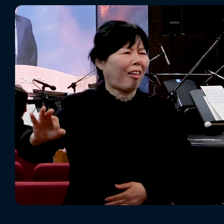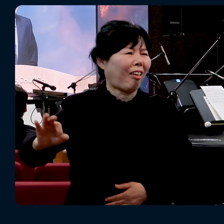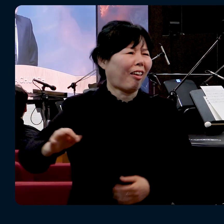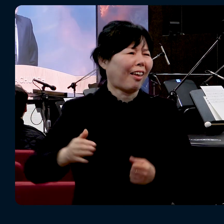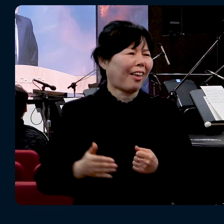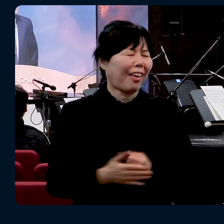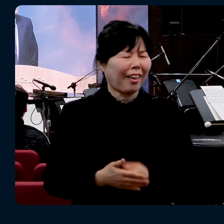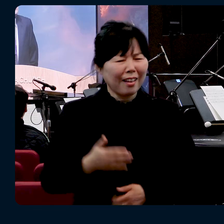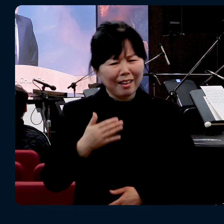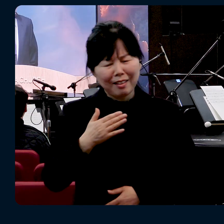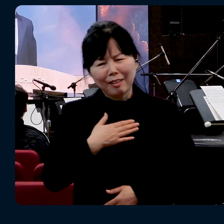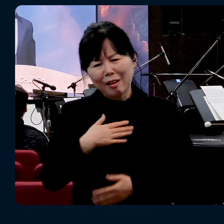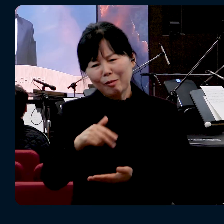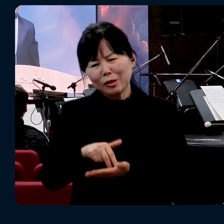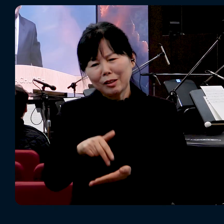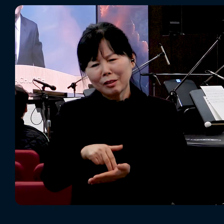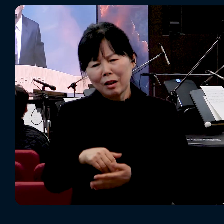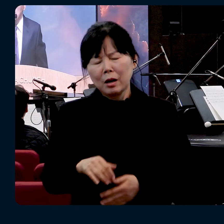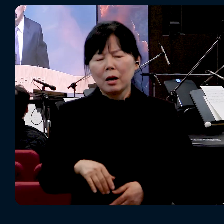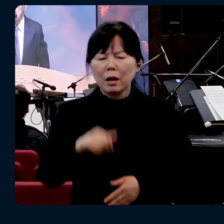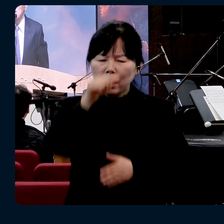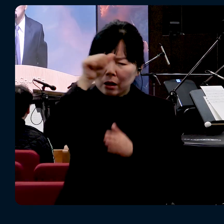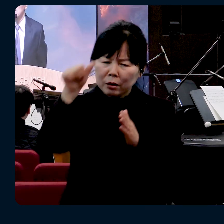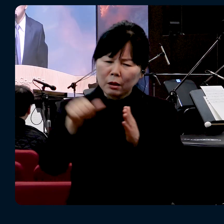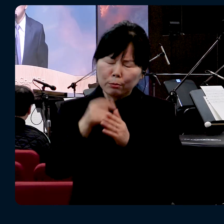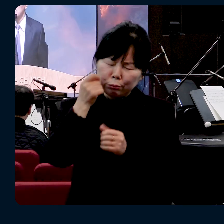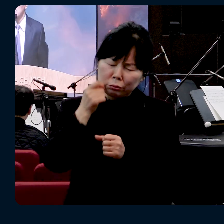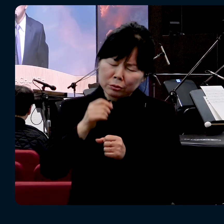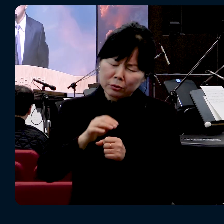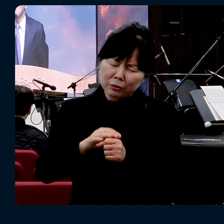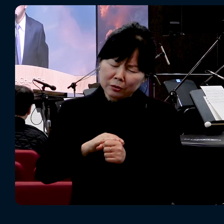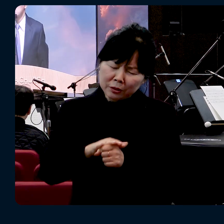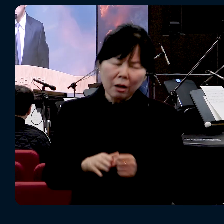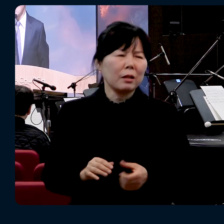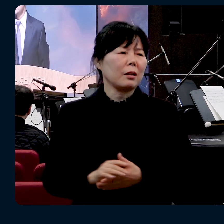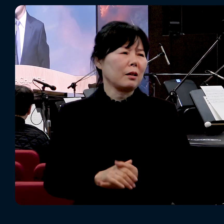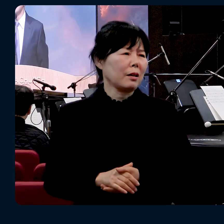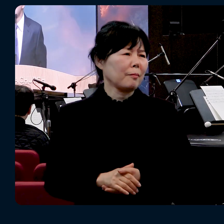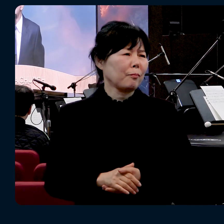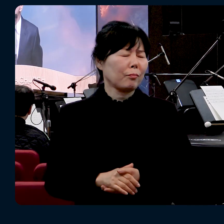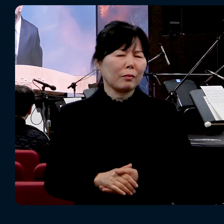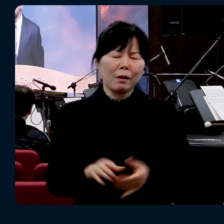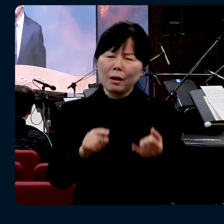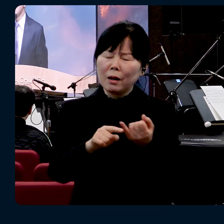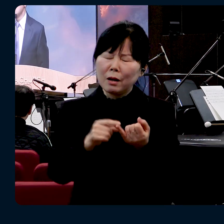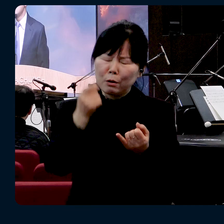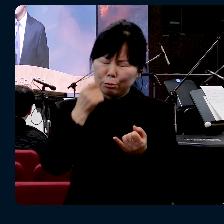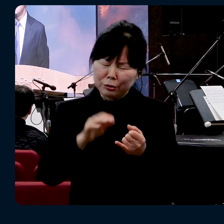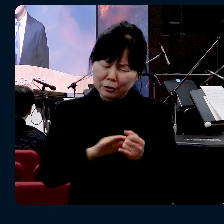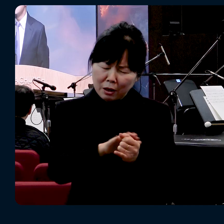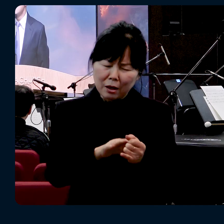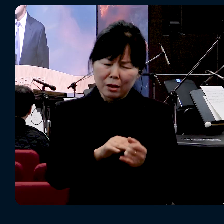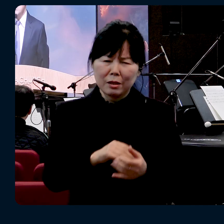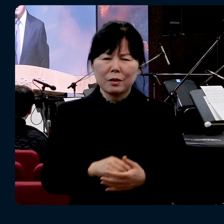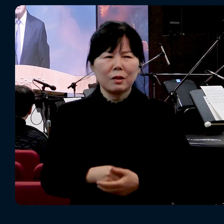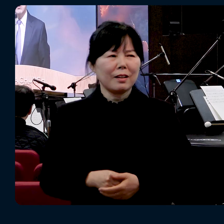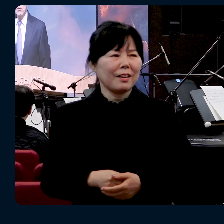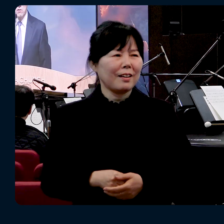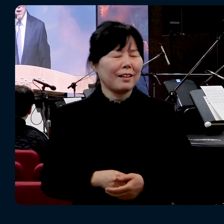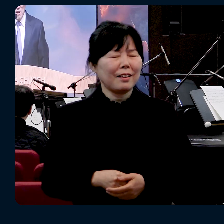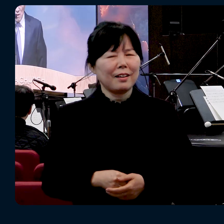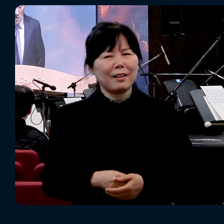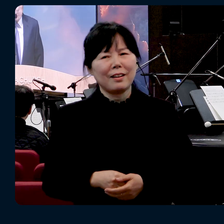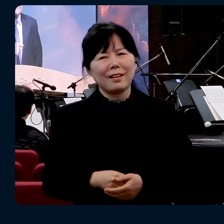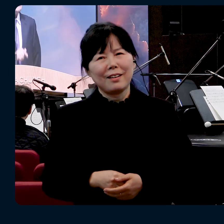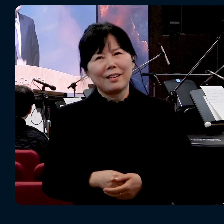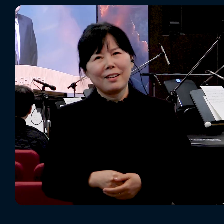저는 그걸 보면서, 아니, 인생을 저렇게 살아도 되는가? 저 인생 어떻게 하면 좋은가?